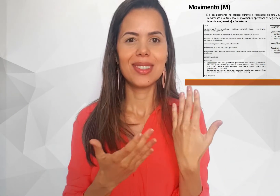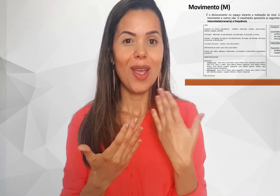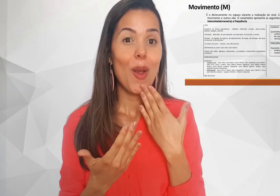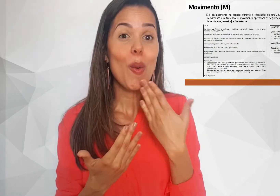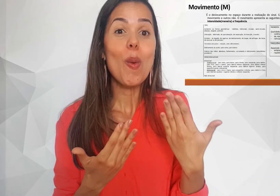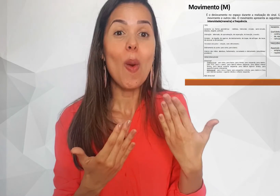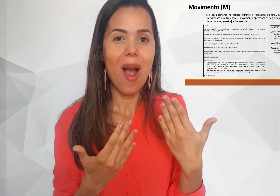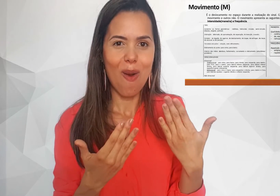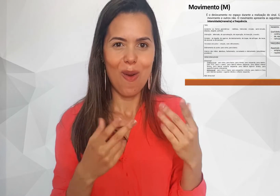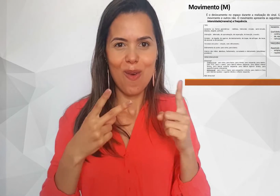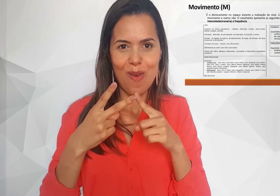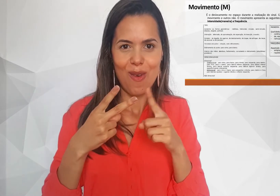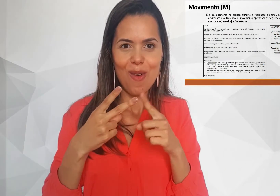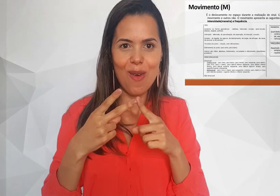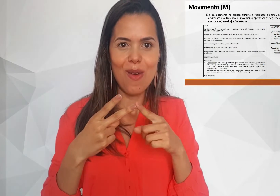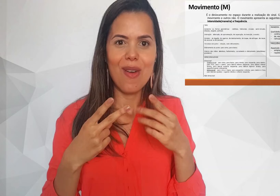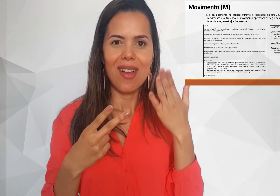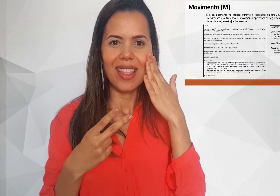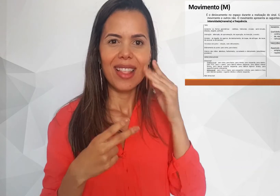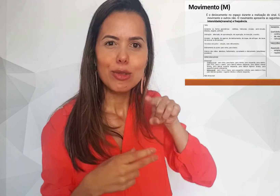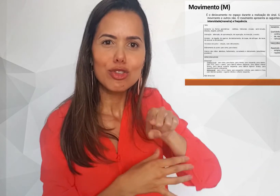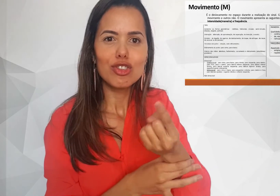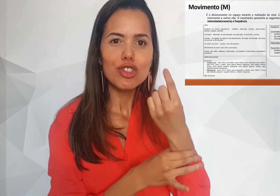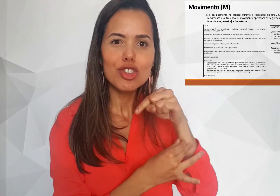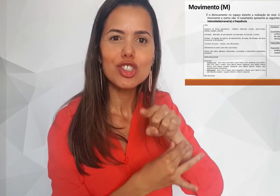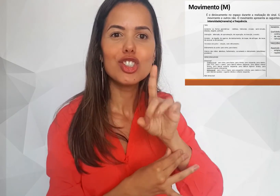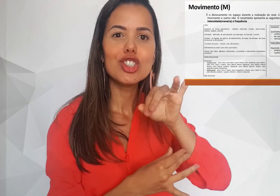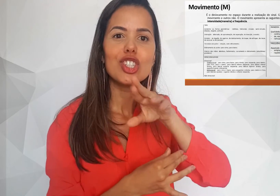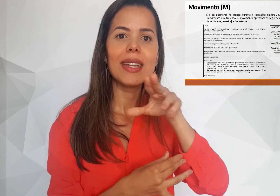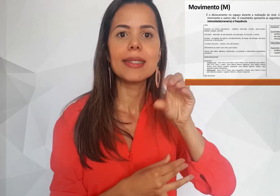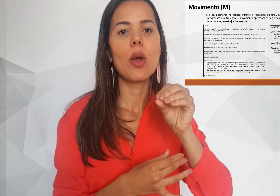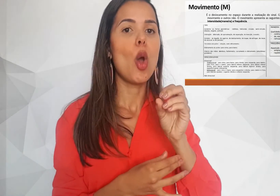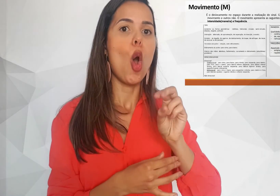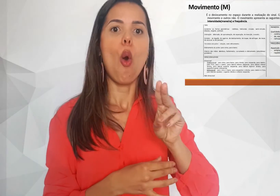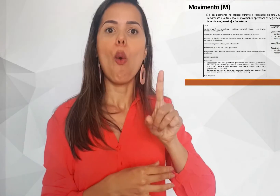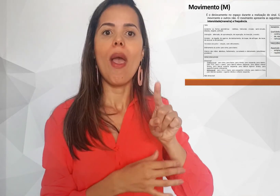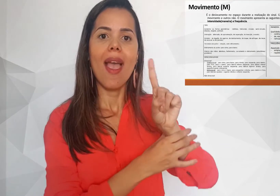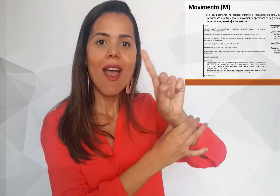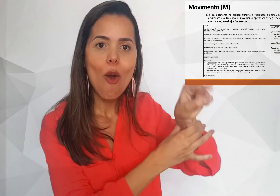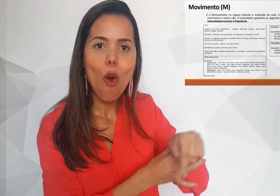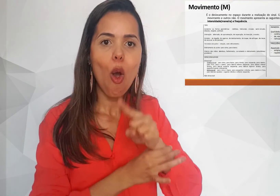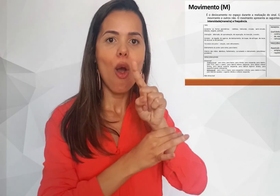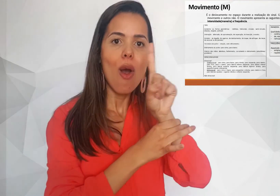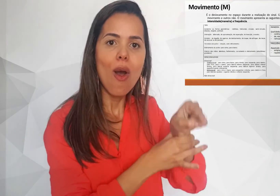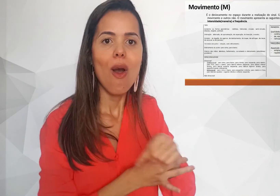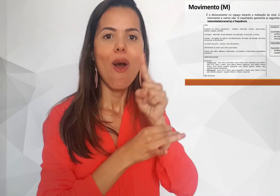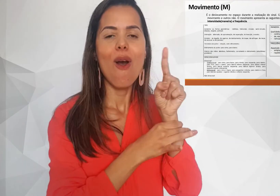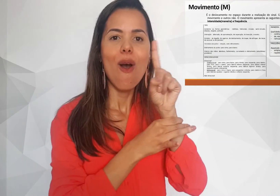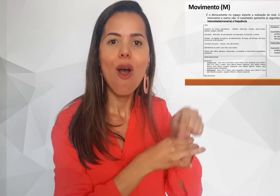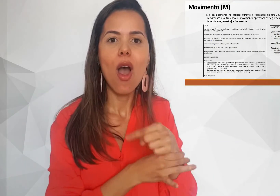para esquerda, para direita? Ou não tem essa característica de direção, ele é um movimento rotacional, né?